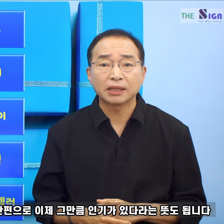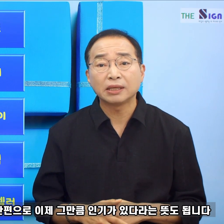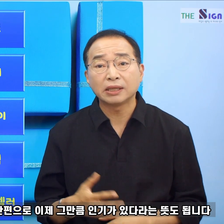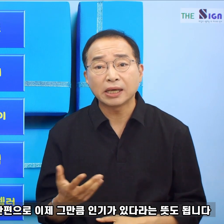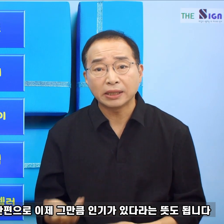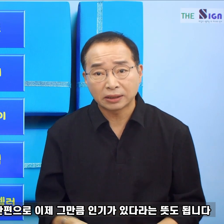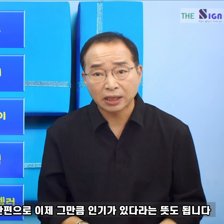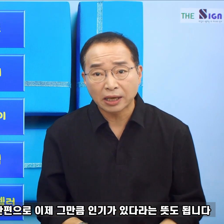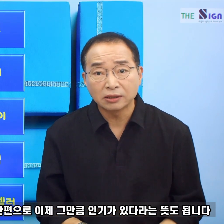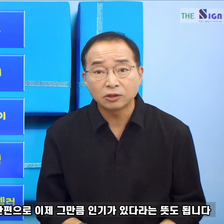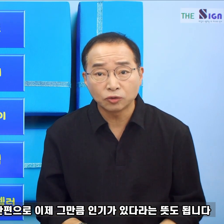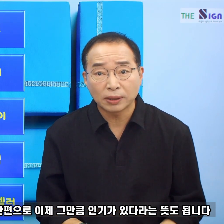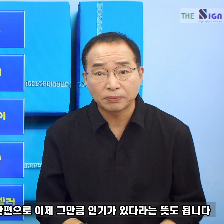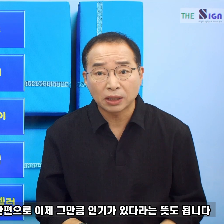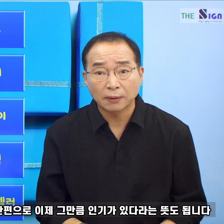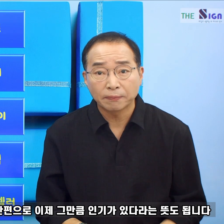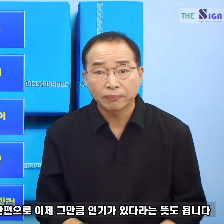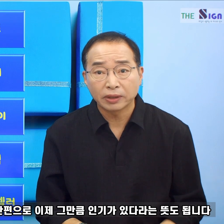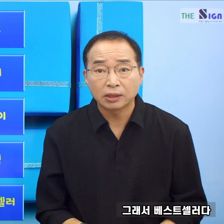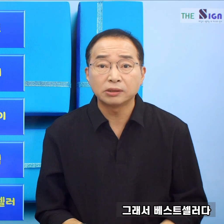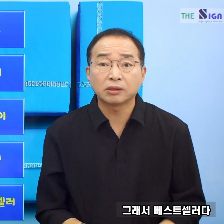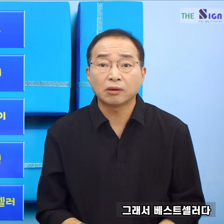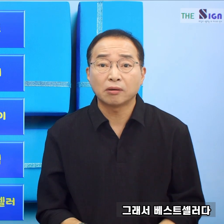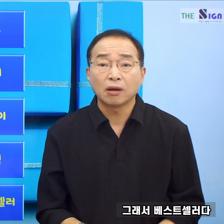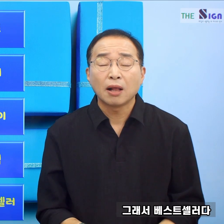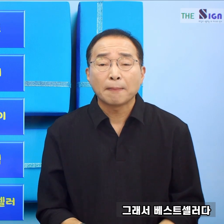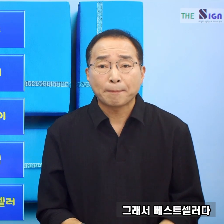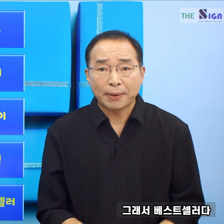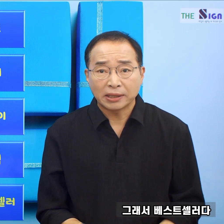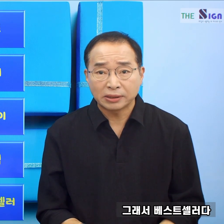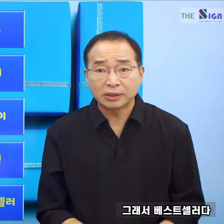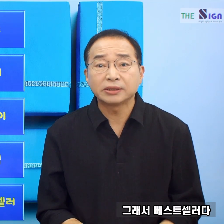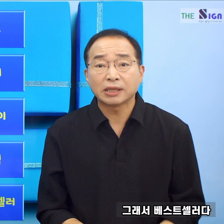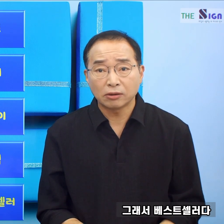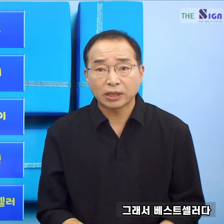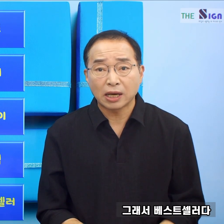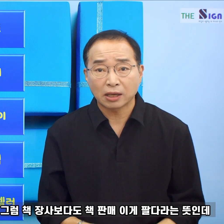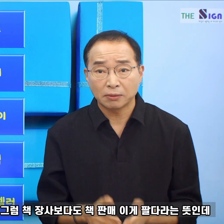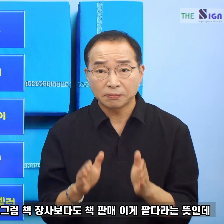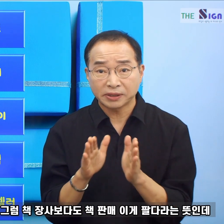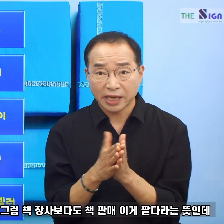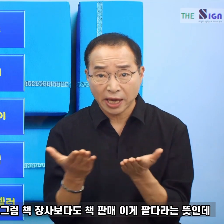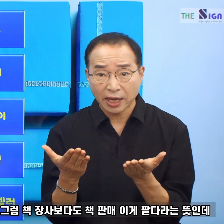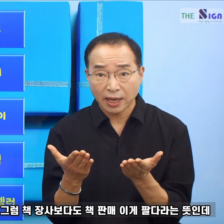인기가 있다라는 뜻도 됩니다. 그래서 베스트셀러다 그럼 책